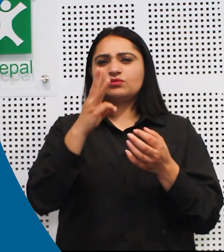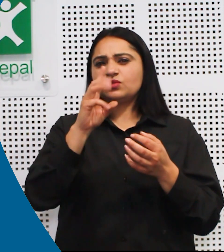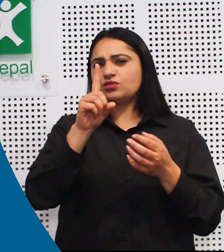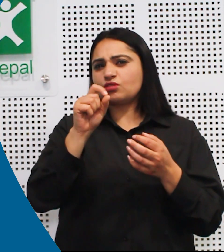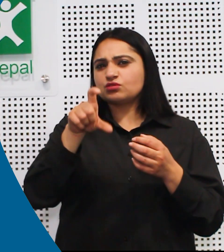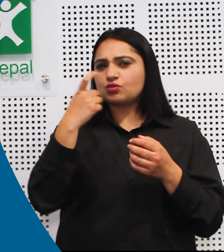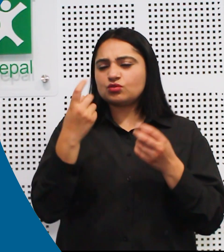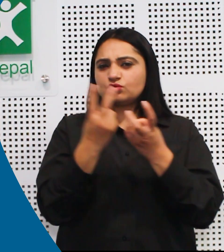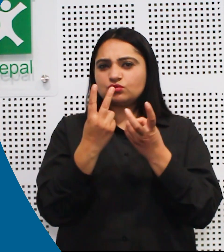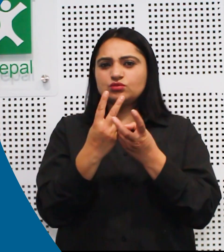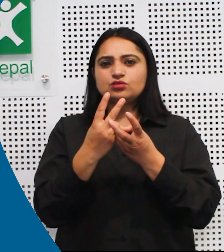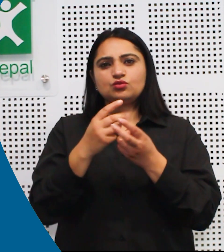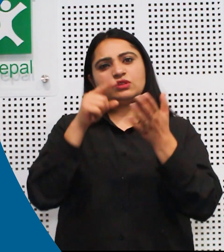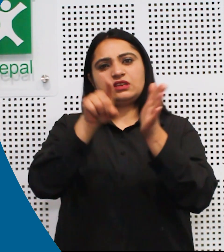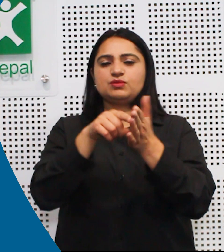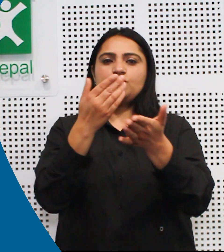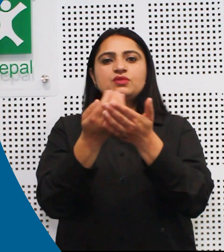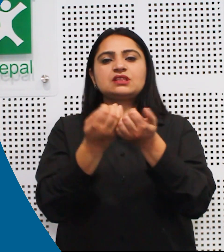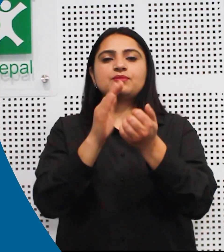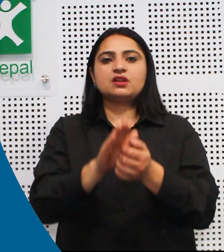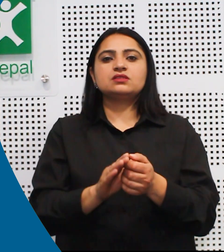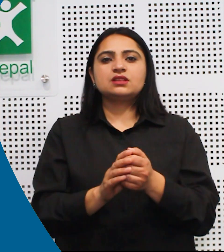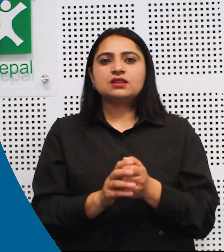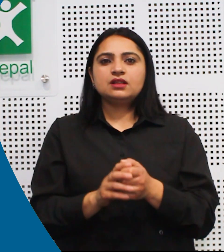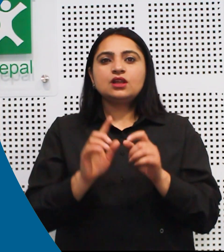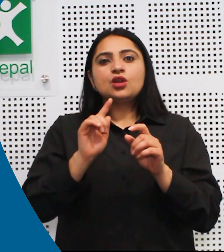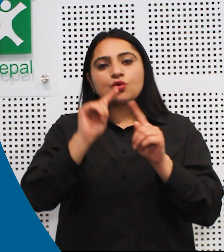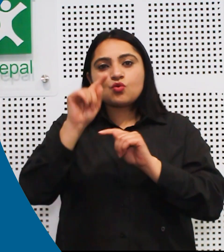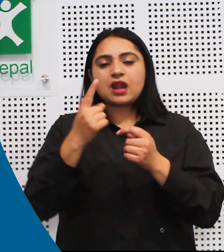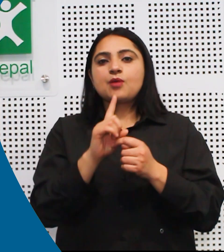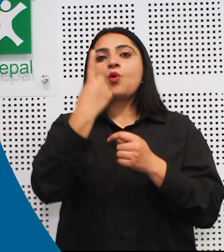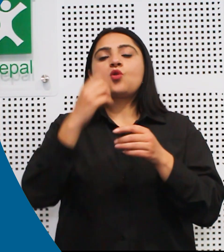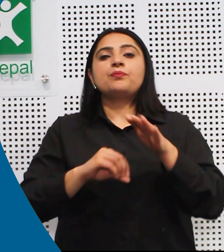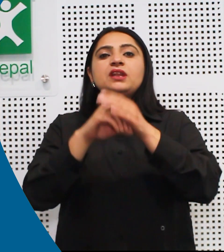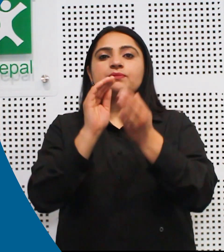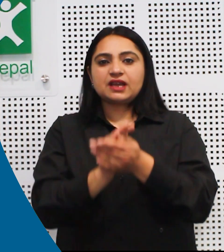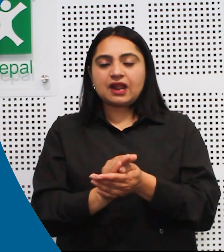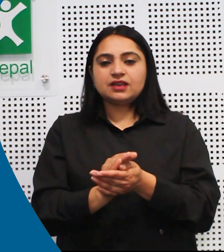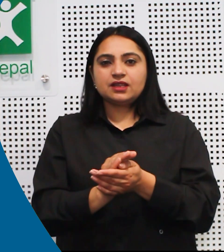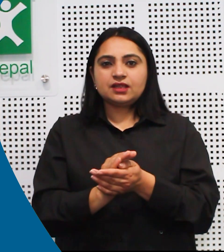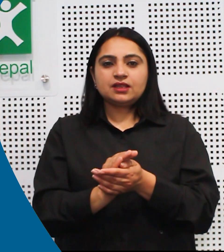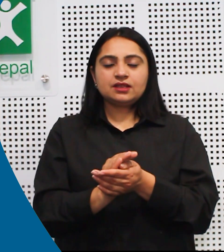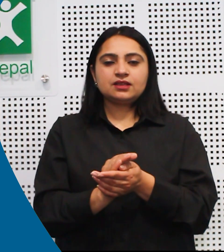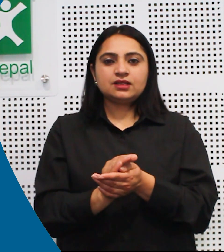जतिको निवेदन परेको छ। कुनलाई पहिलो P1 मा राख्ने, प्राथमिकताको पहिलो क्रममा